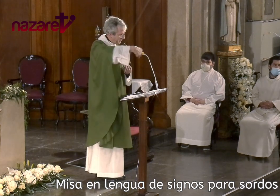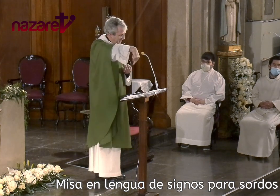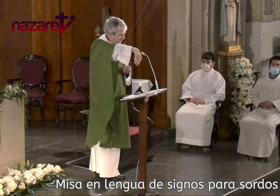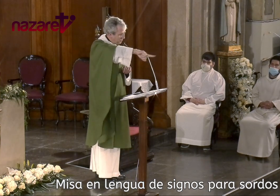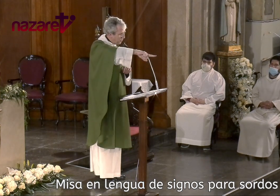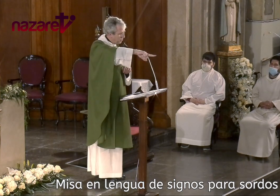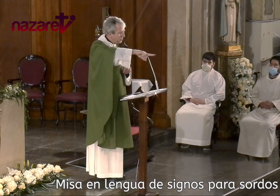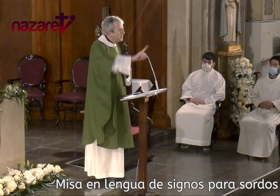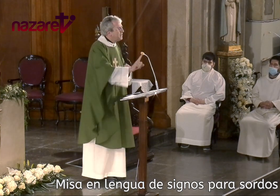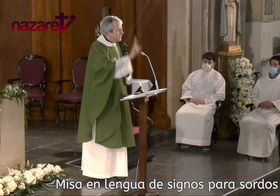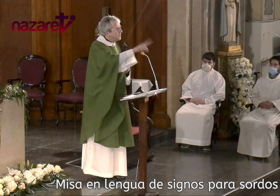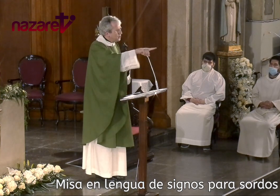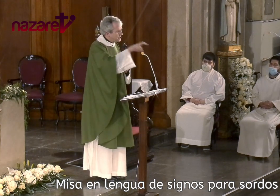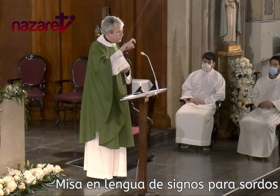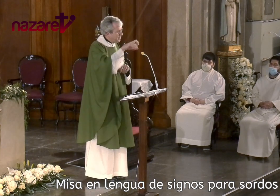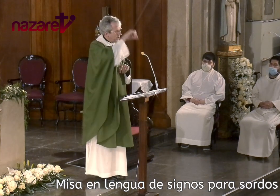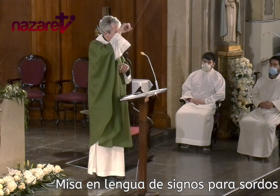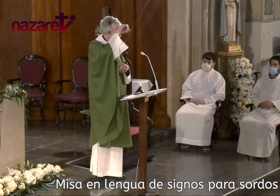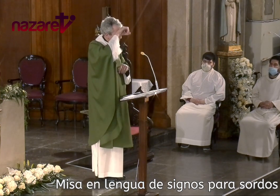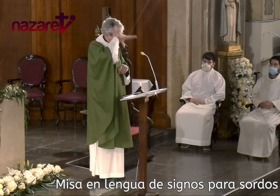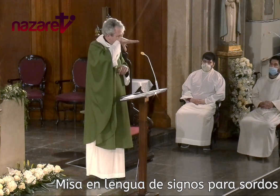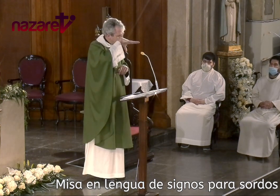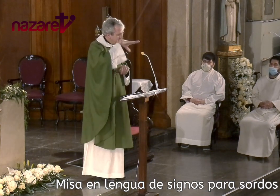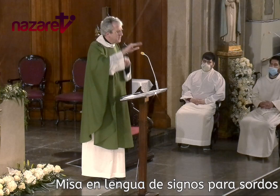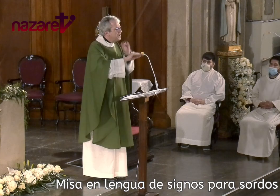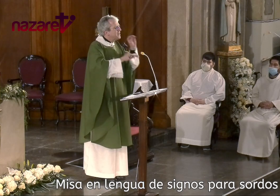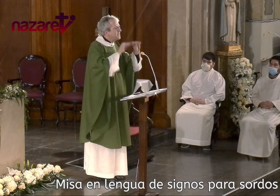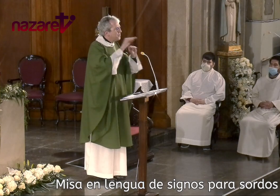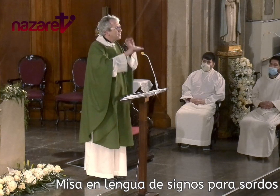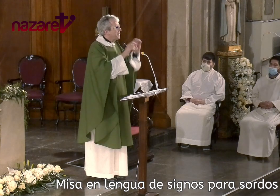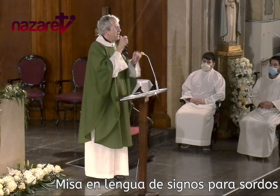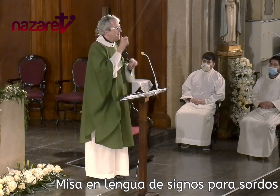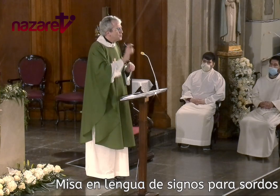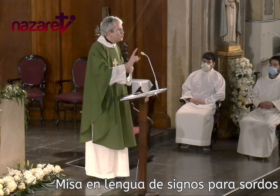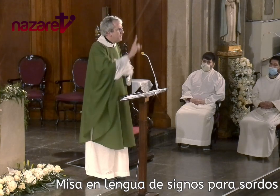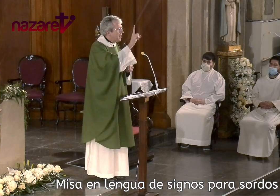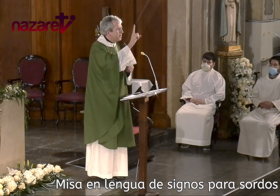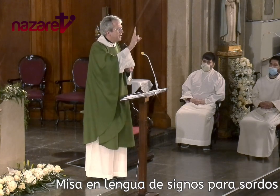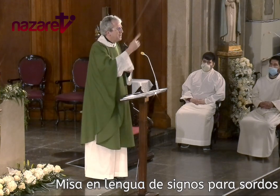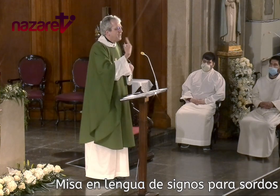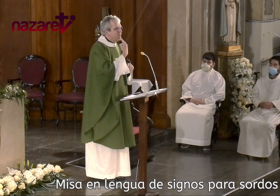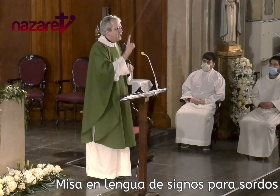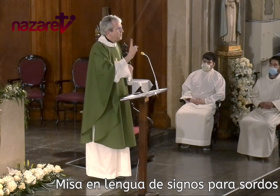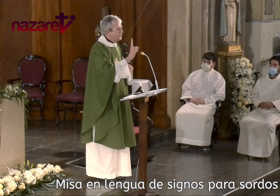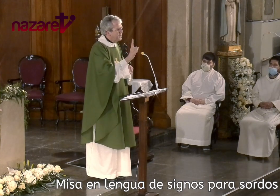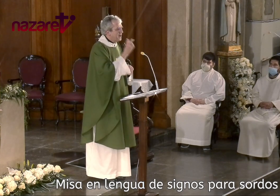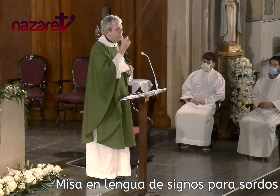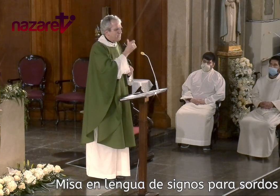que diga al pueblo que dios escogerá un profeta que anunciará su palabra que no diga palabras